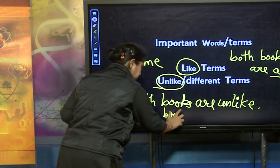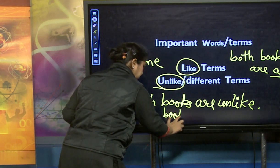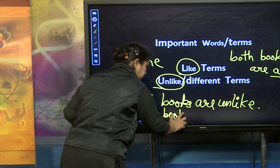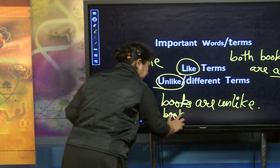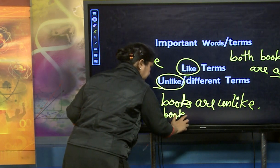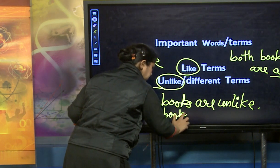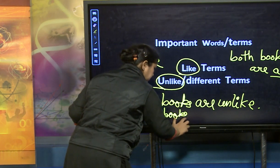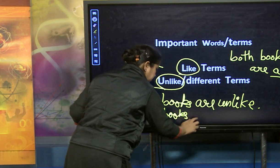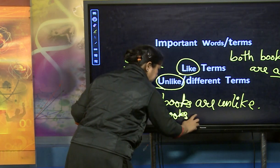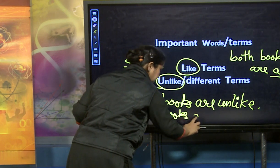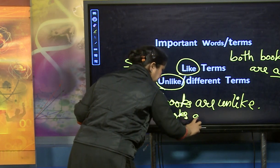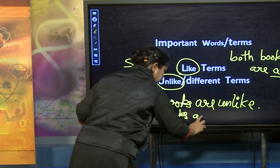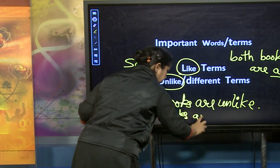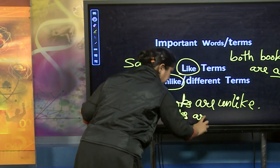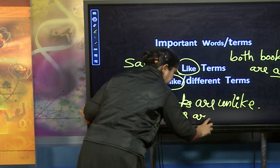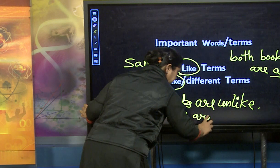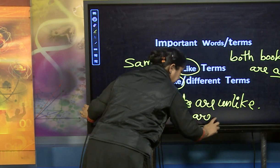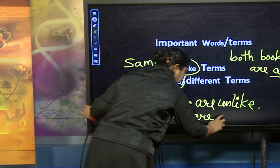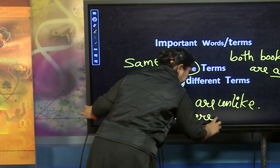में बहुत ब्रुक्स आर डिफरेंट